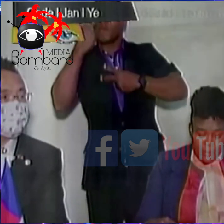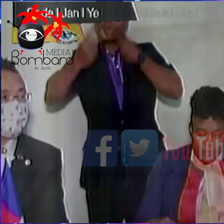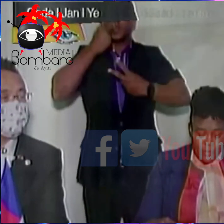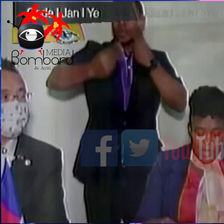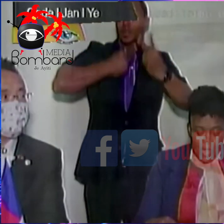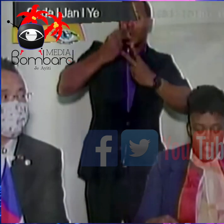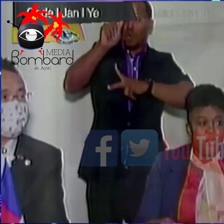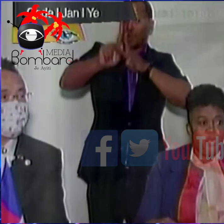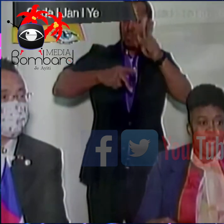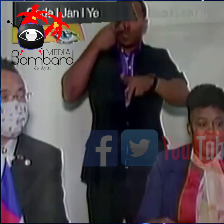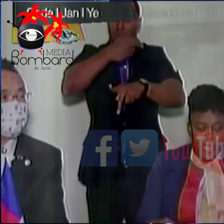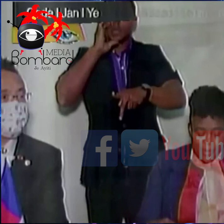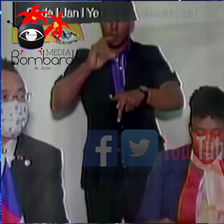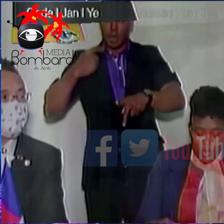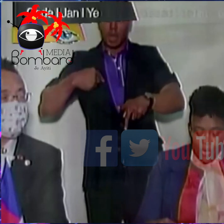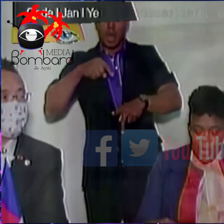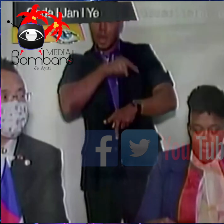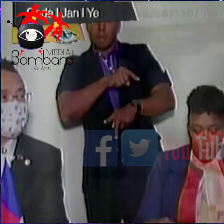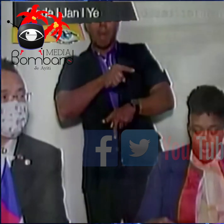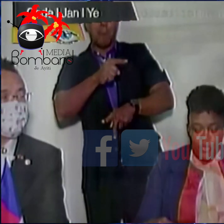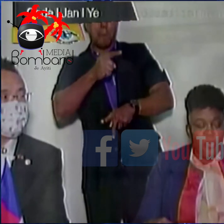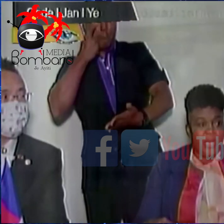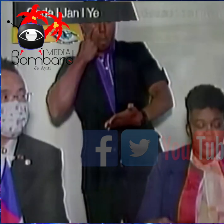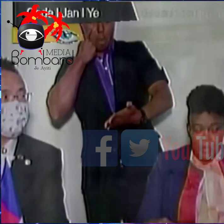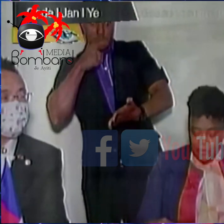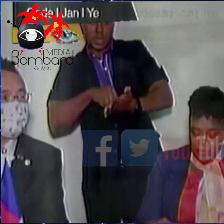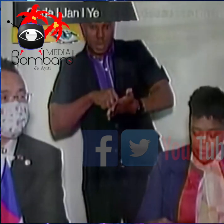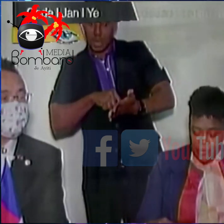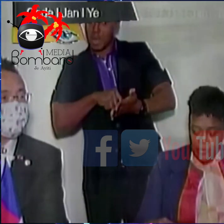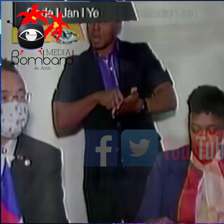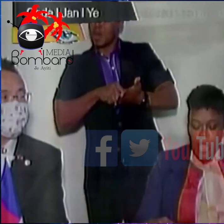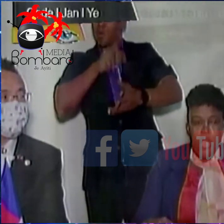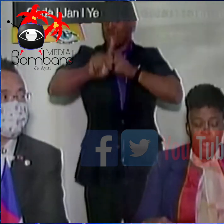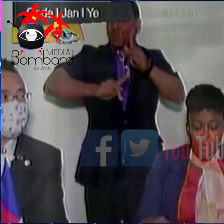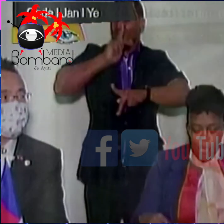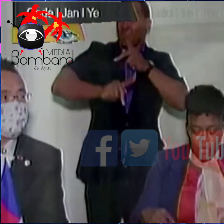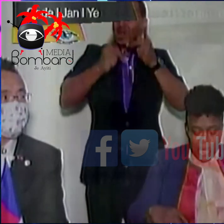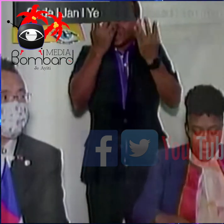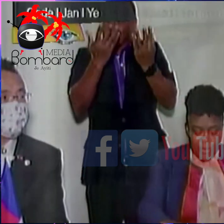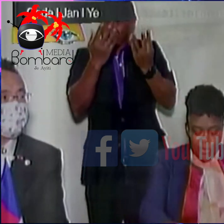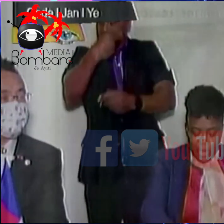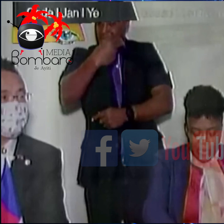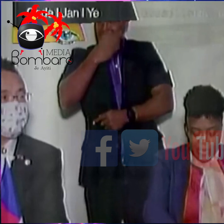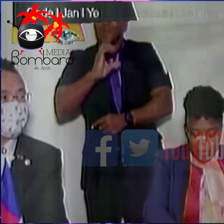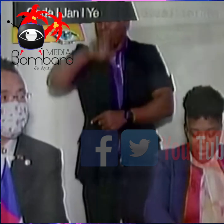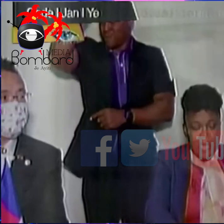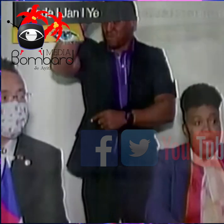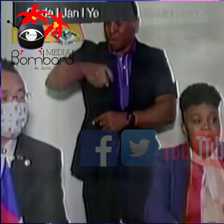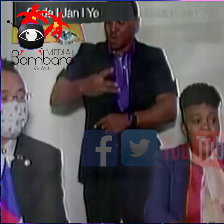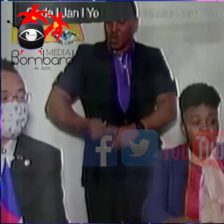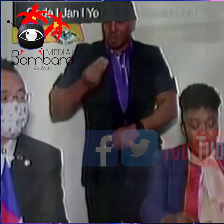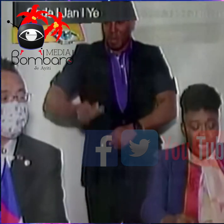pays. J'ai pu constater que les besoins sont présents. Nombreuses sont les personnes